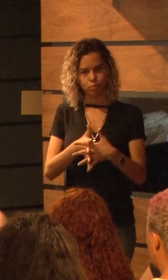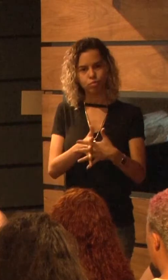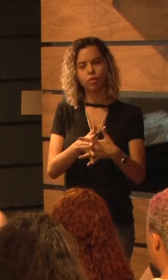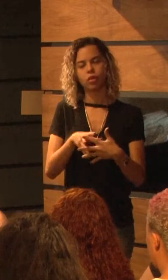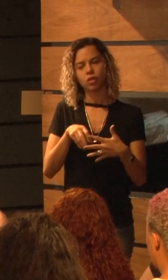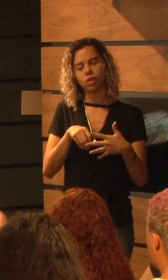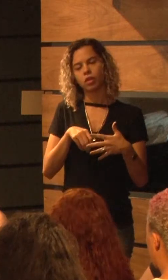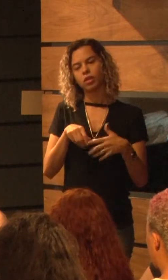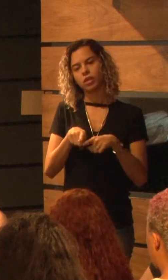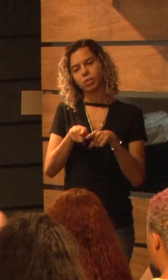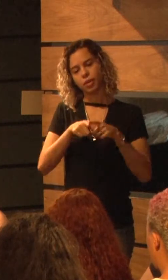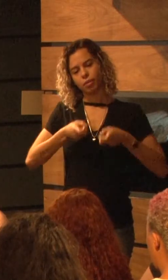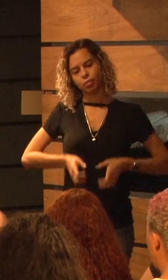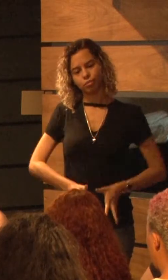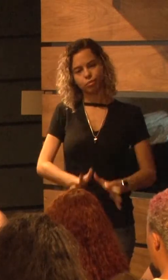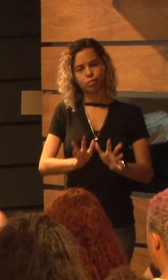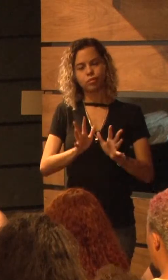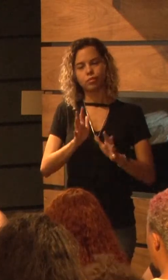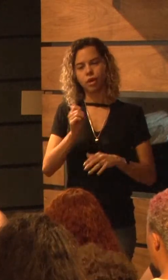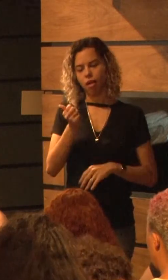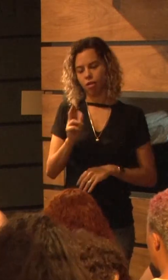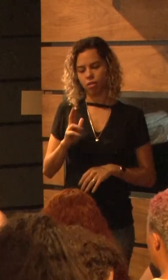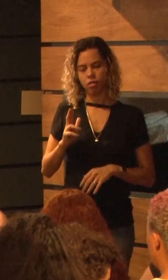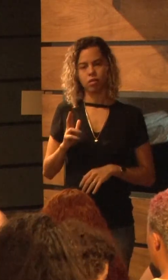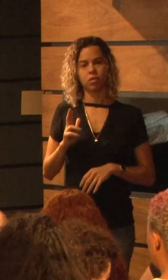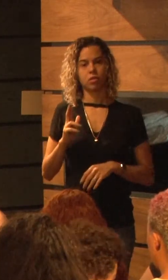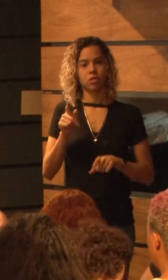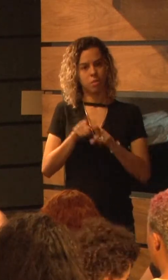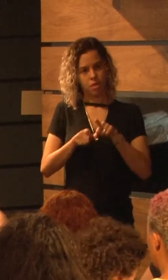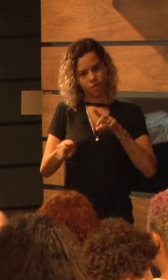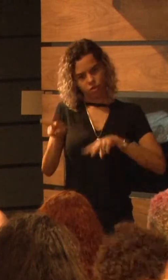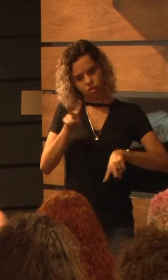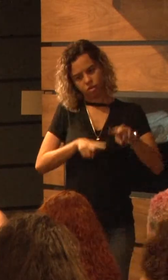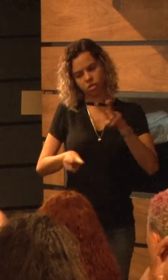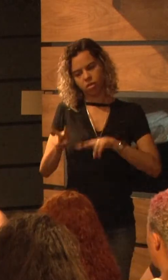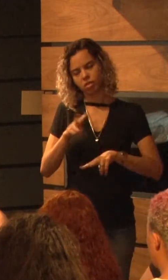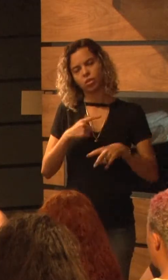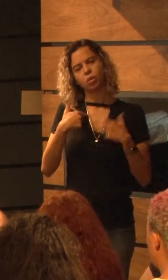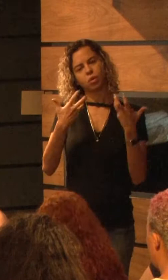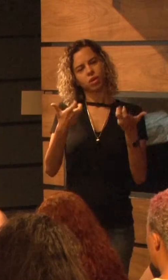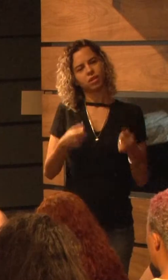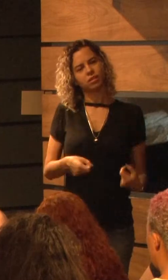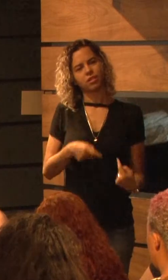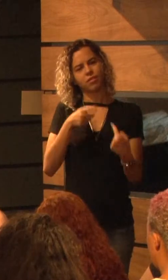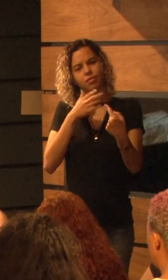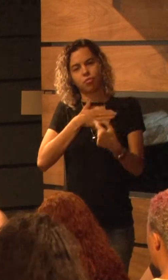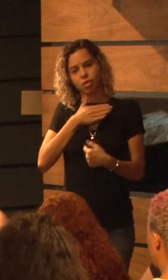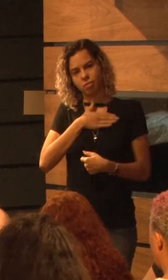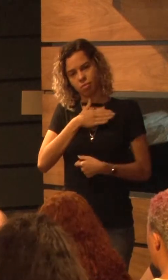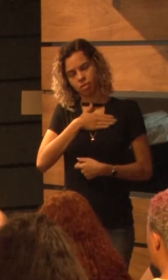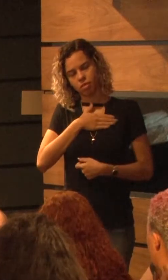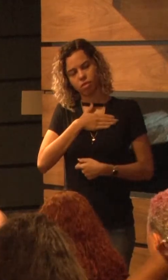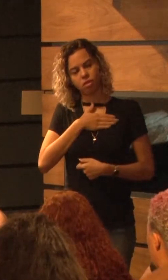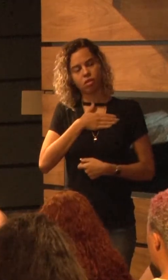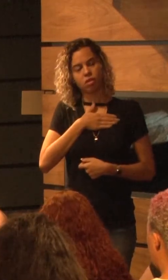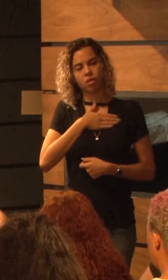sopro, e depois vou pensar, então, o corpo sopro na visualidade. Eu quis criar um desafio para mim de